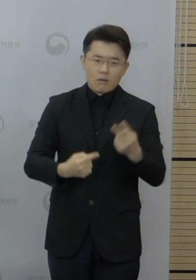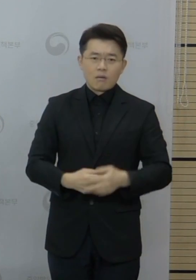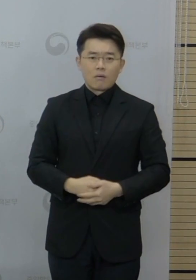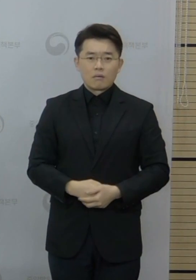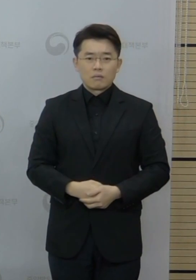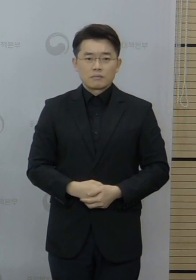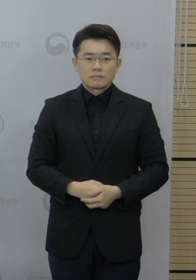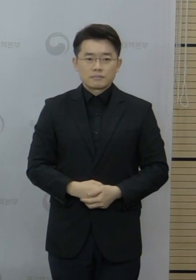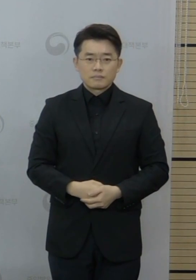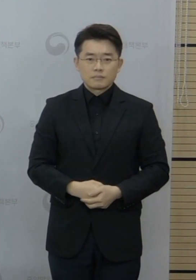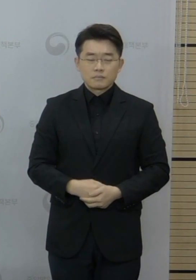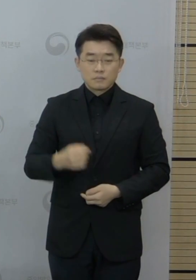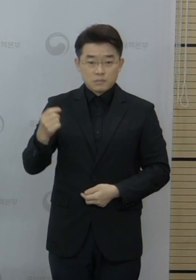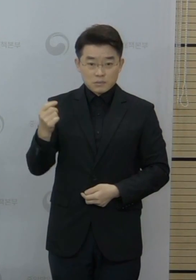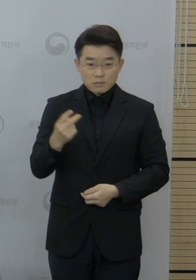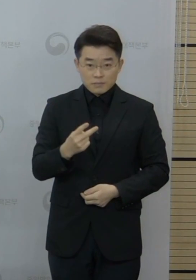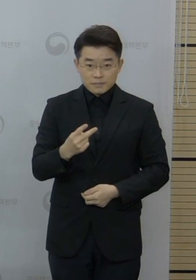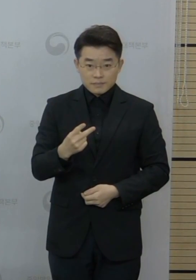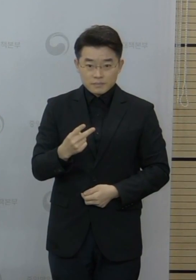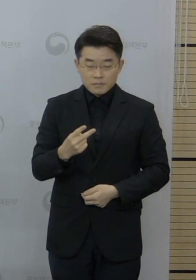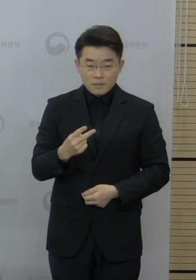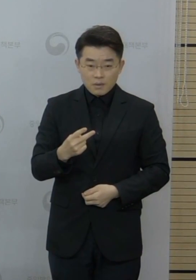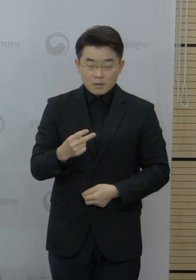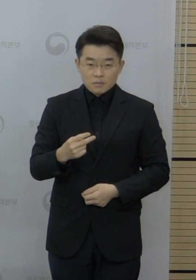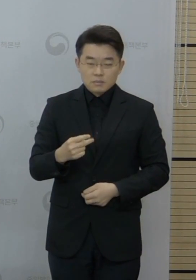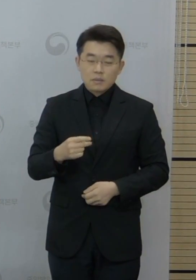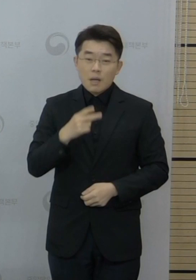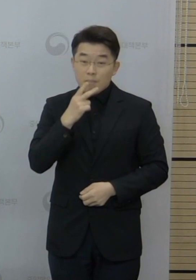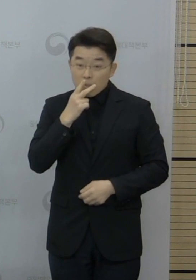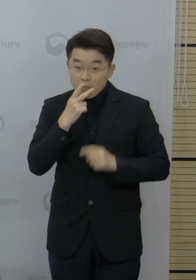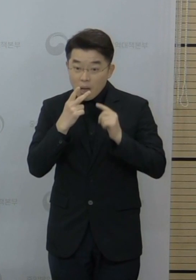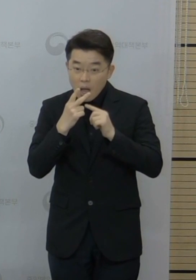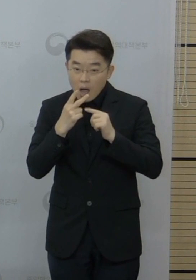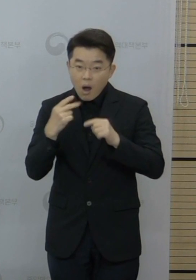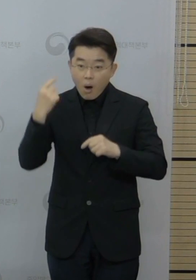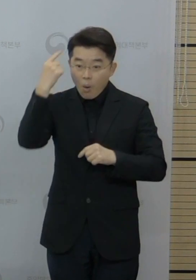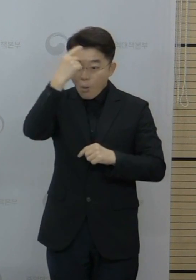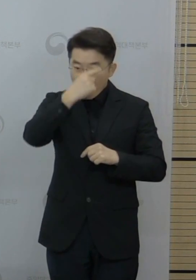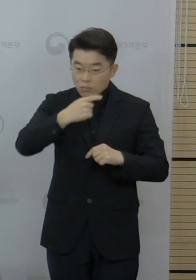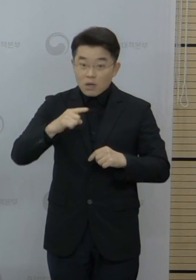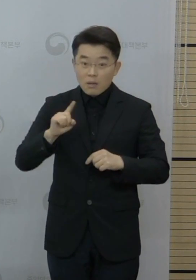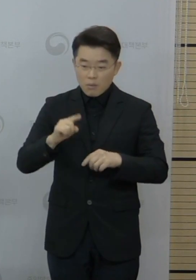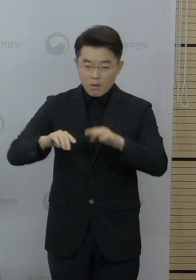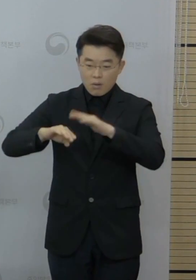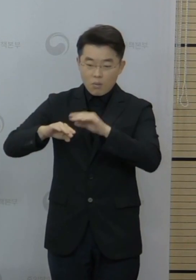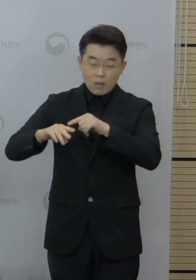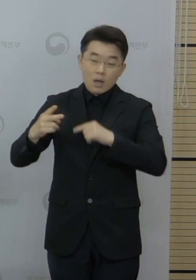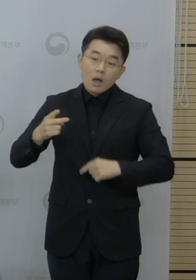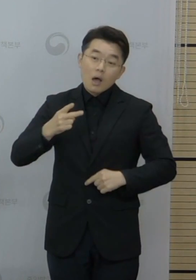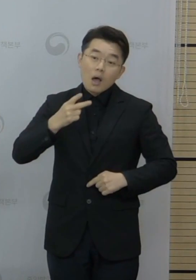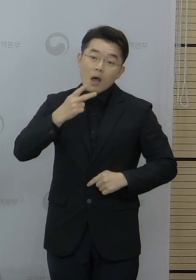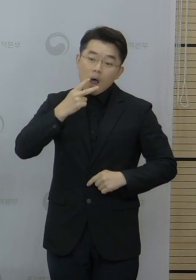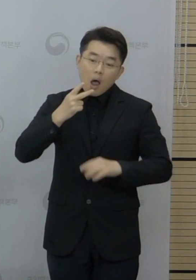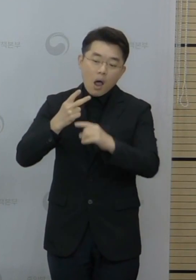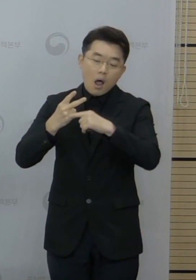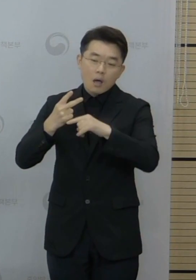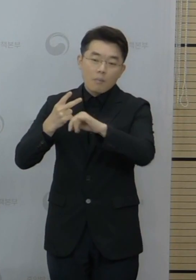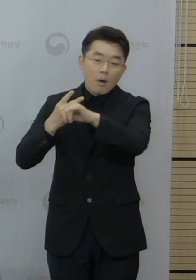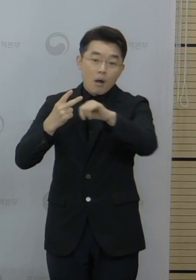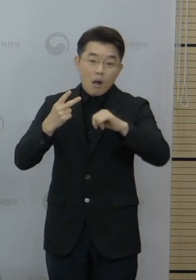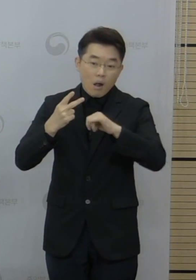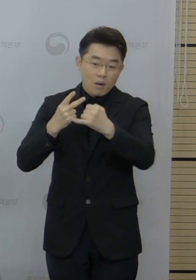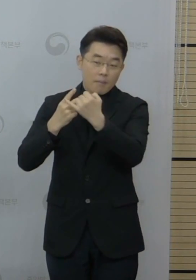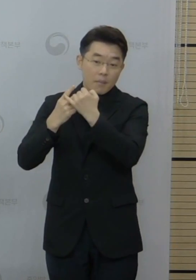또한 흡연을 위해 손을 얼굴에 가까이 하게 되며 이때 오염된 손이 호흡기와 접촉할 수